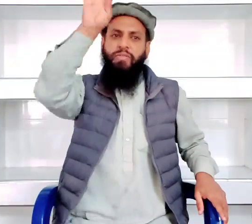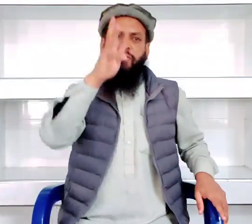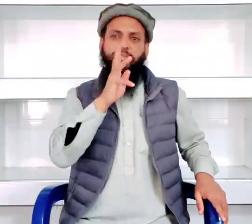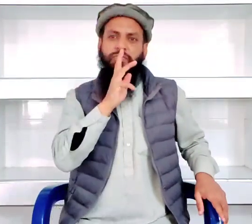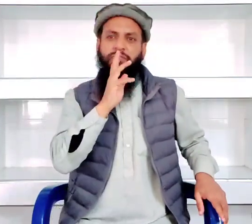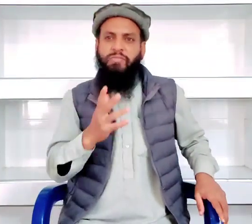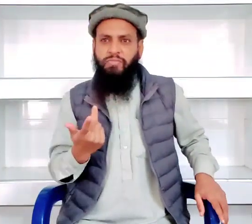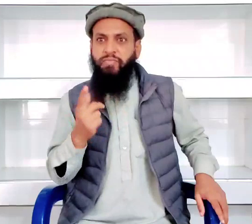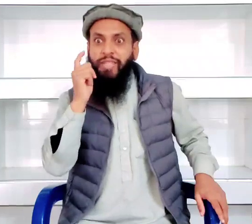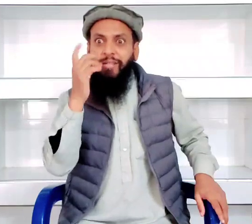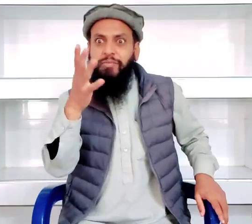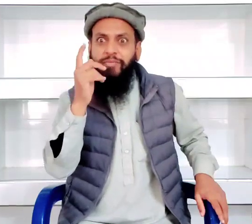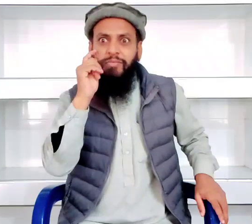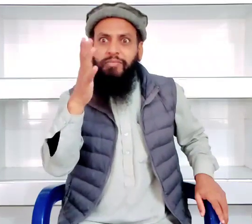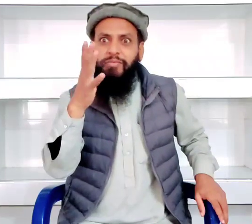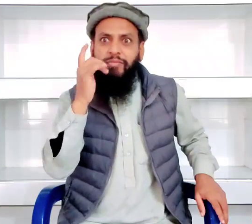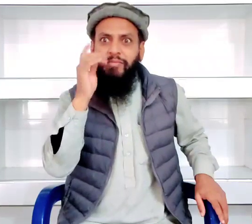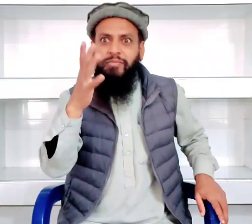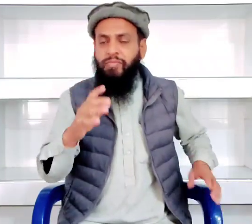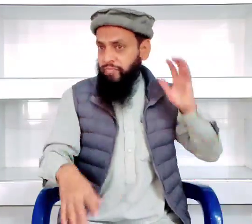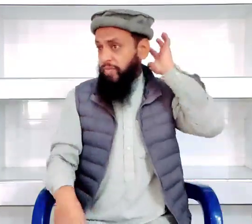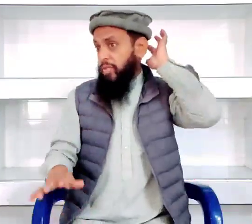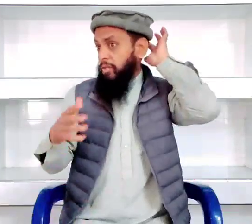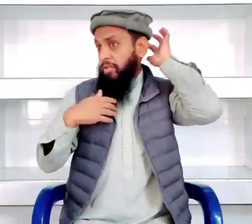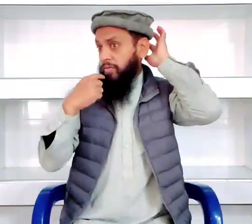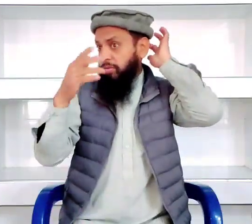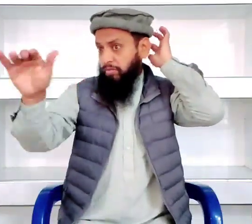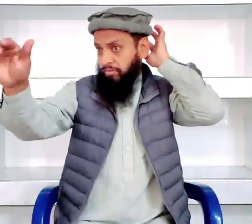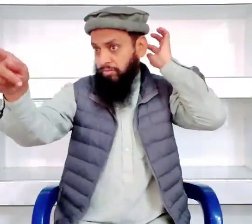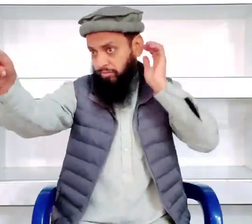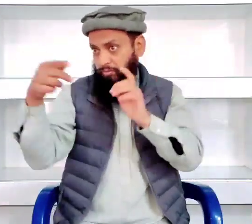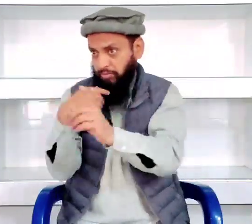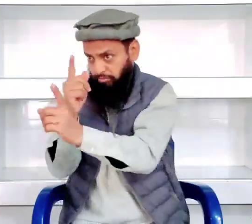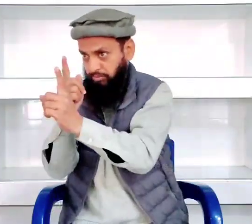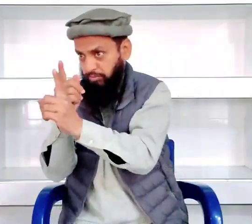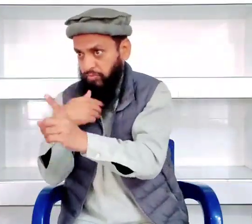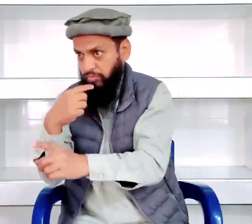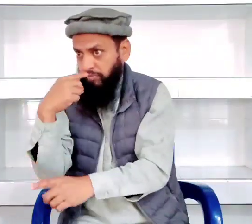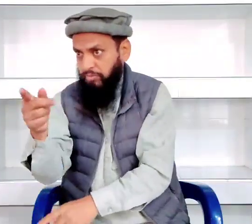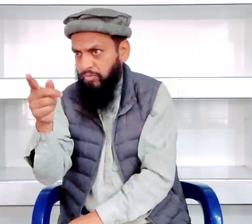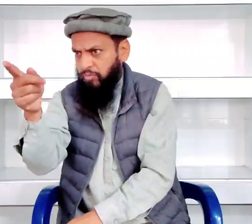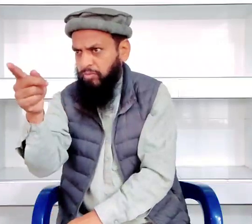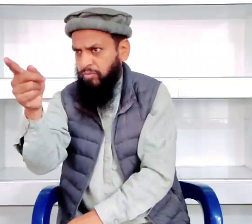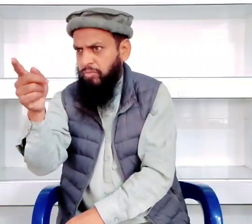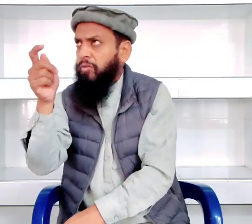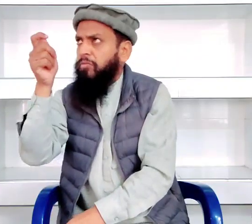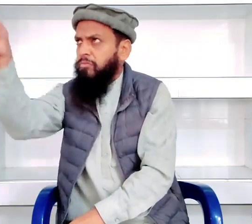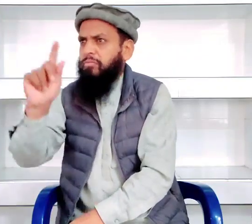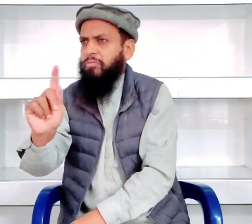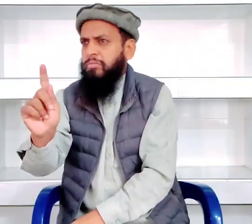دے رہے اور نہ بچہ بچہ جتا جانتا ہے اور وہ آ کے جناب بولی بدائی ہوں نے اور انا بھی آدمی جڑا جانتا ہے وہ سمجھتا ہے کہ یار